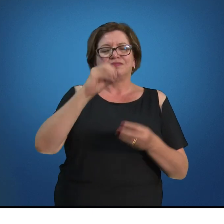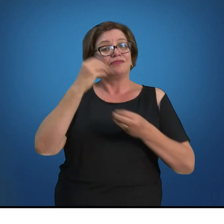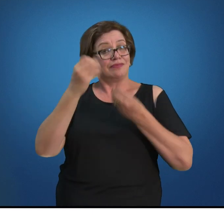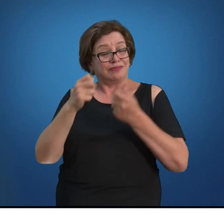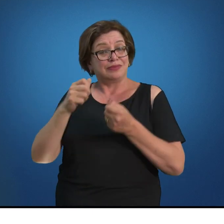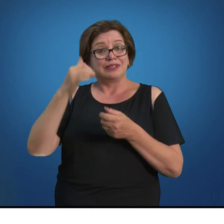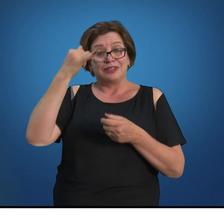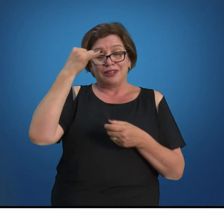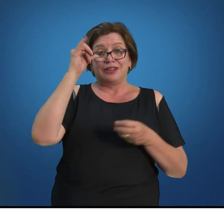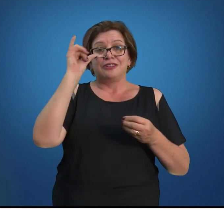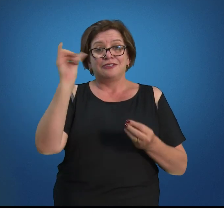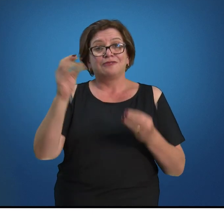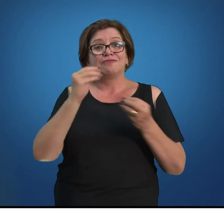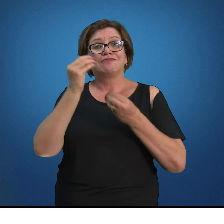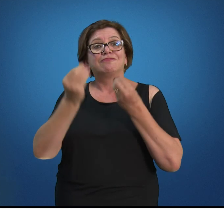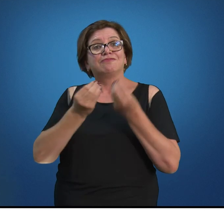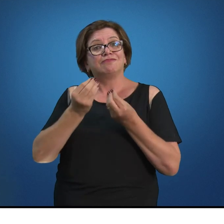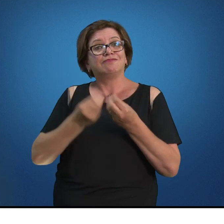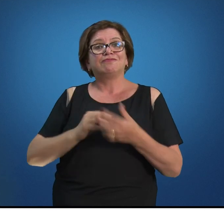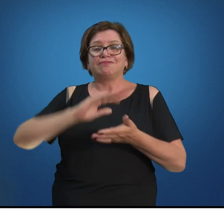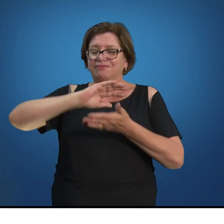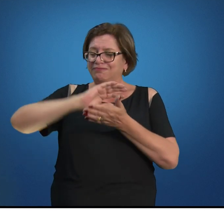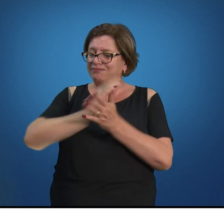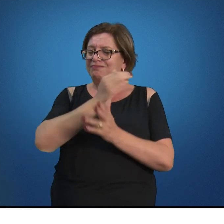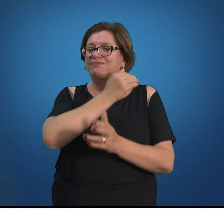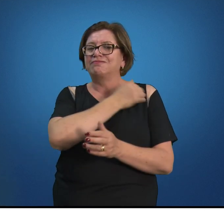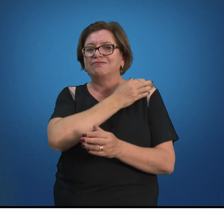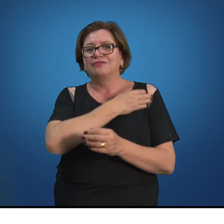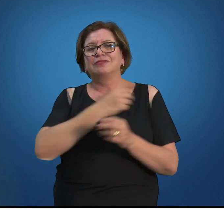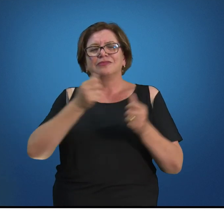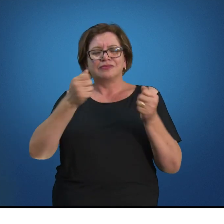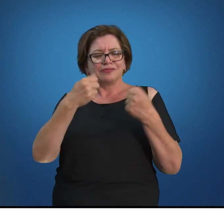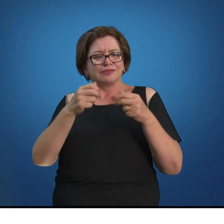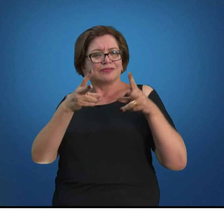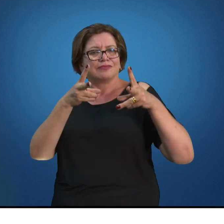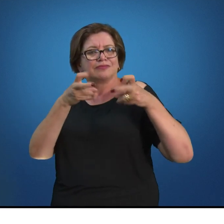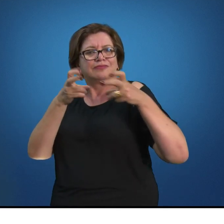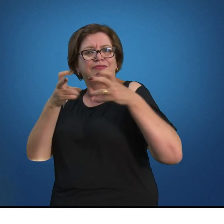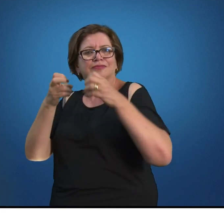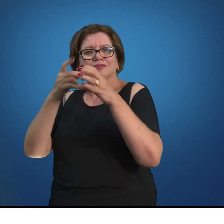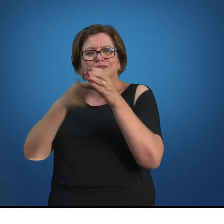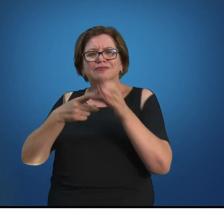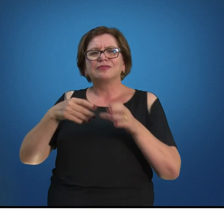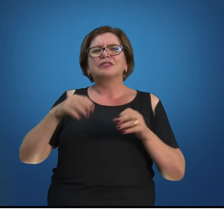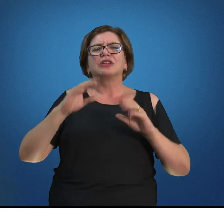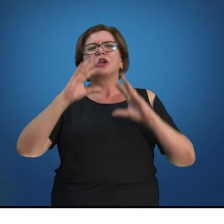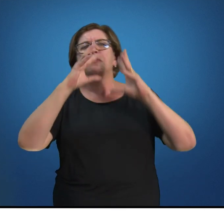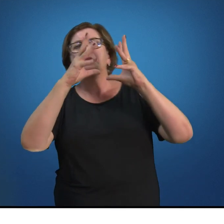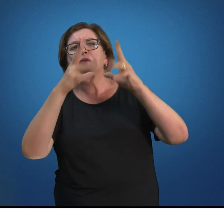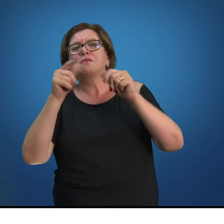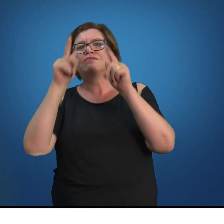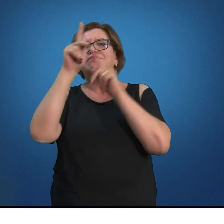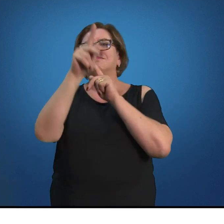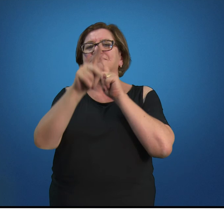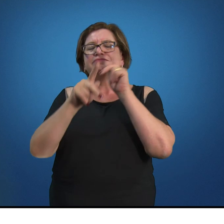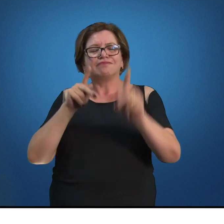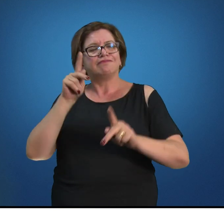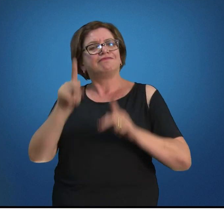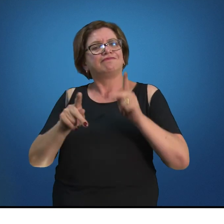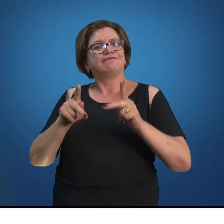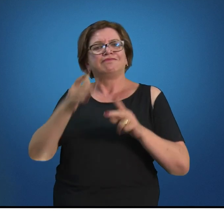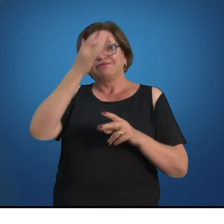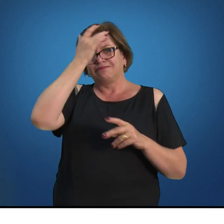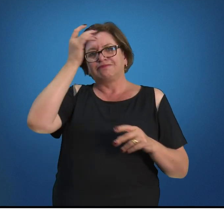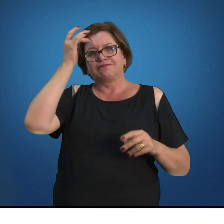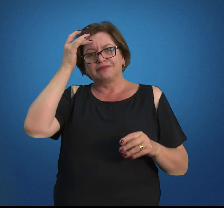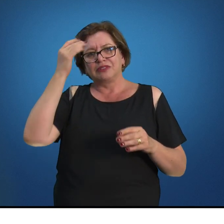privilégios dados a determinados grupos, ou seja, devemos olhar o município como o acesso a todos e garantir